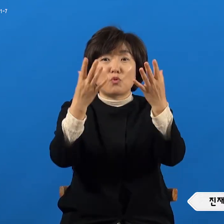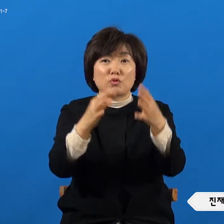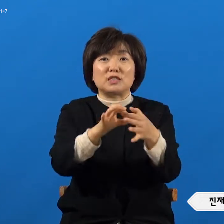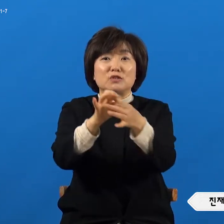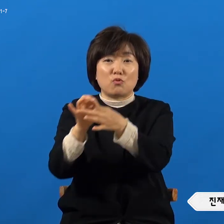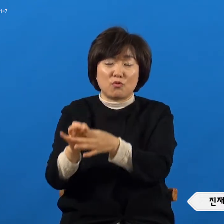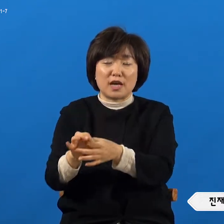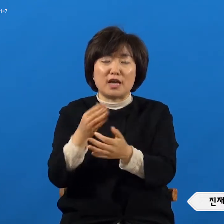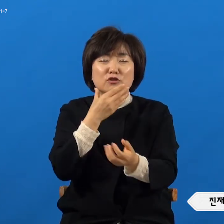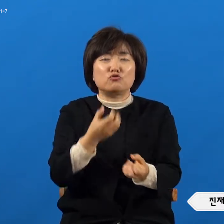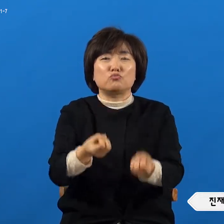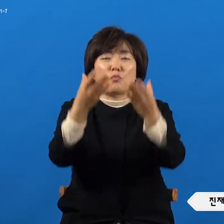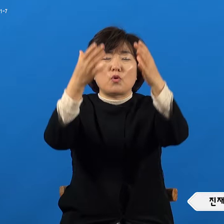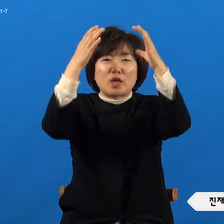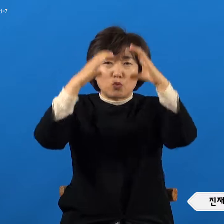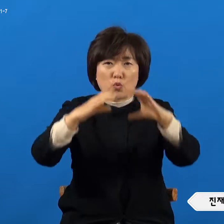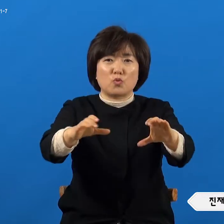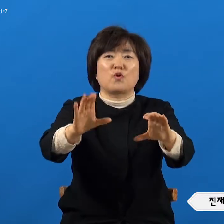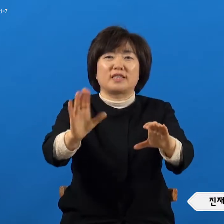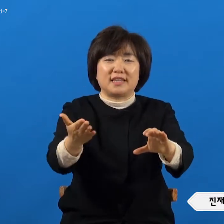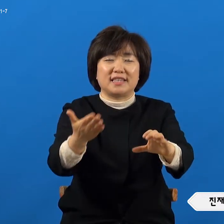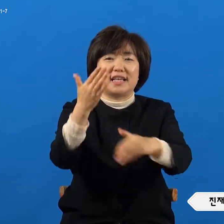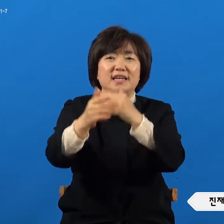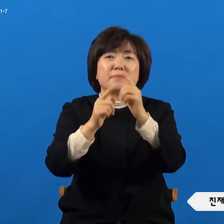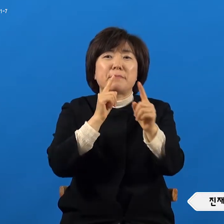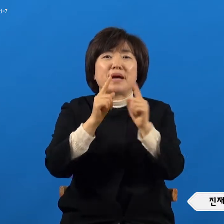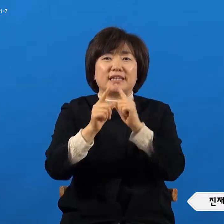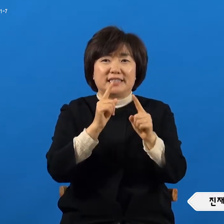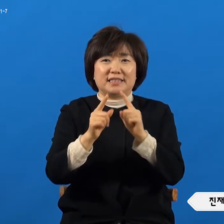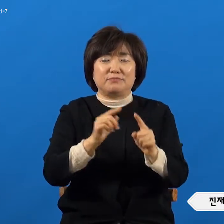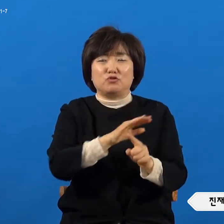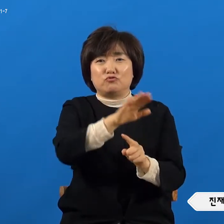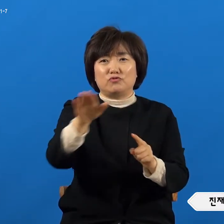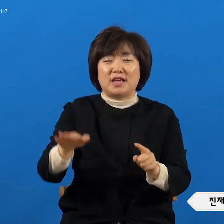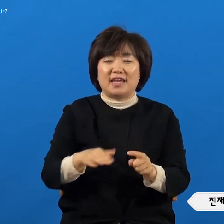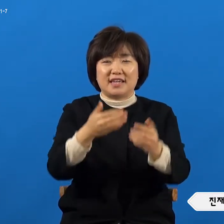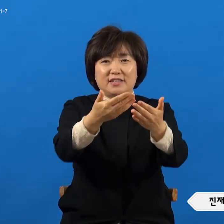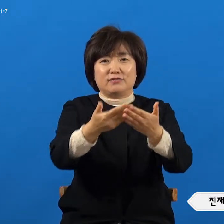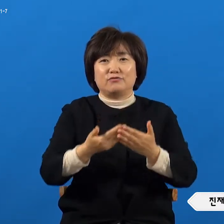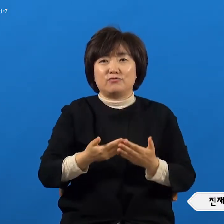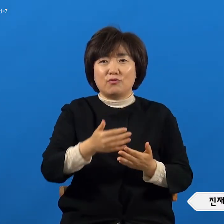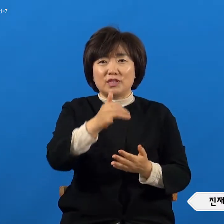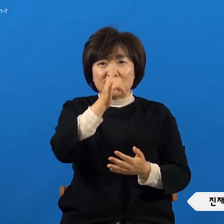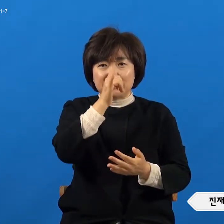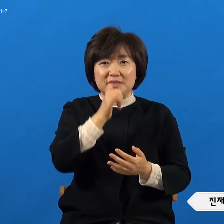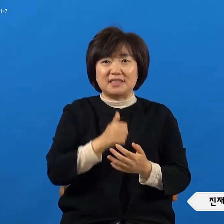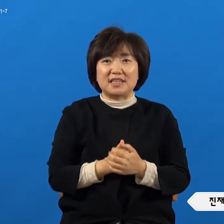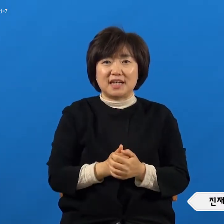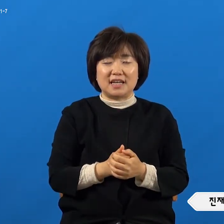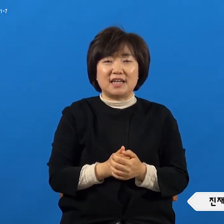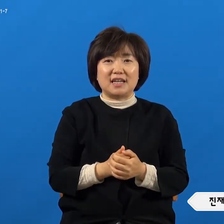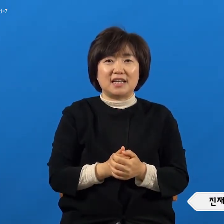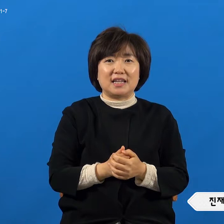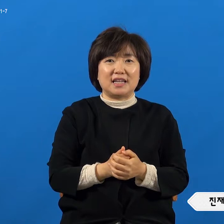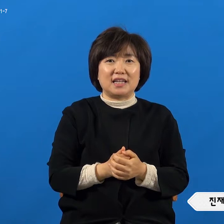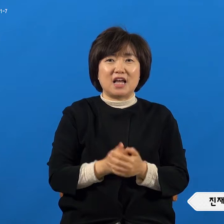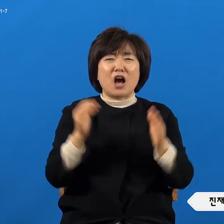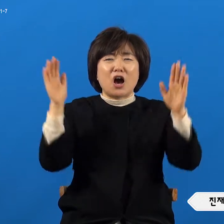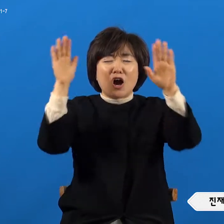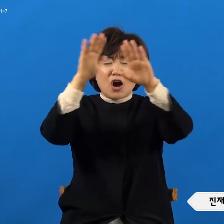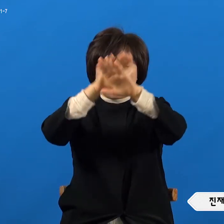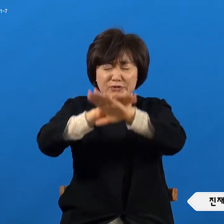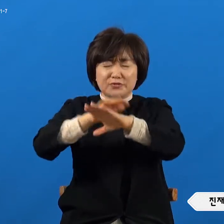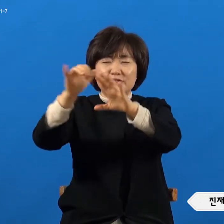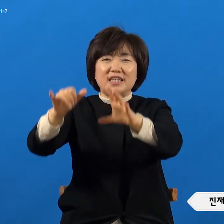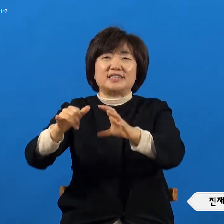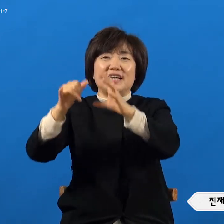축복의 통로가 되는 하나님의 말씀을 우리에게 말씀하고 있습니다. 어두운